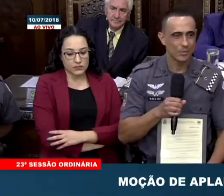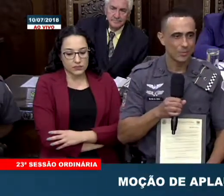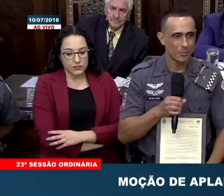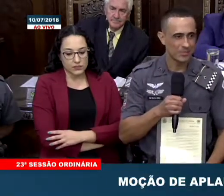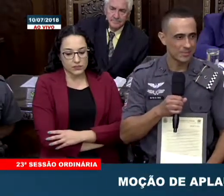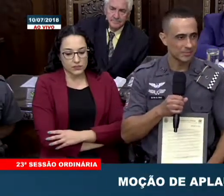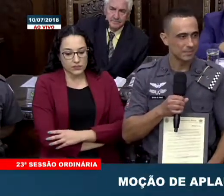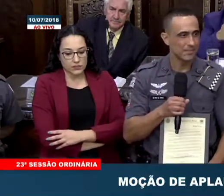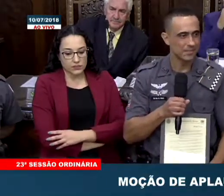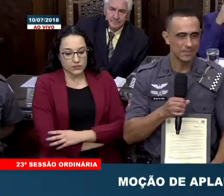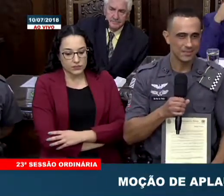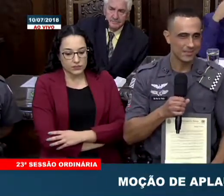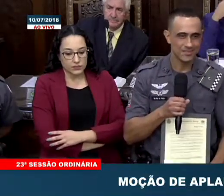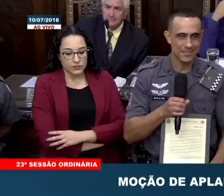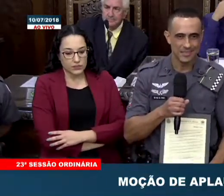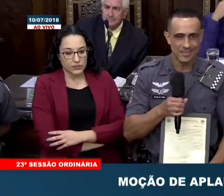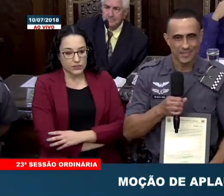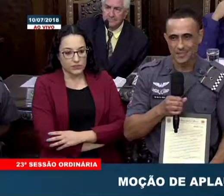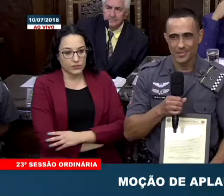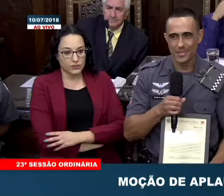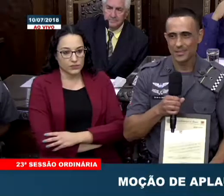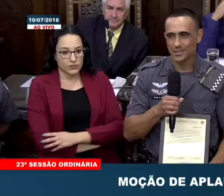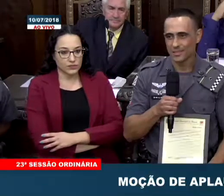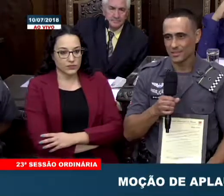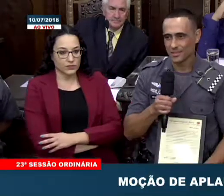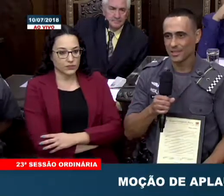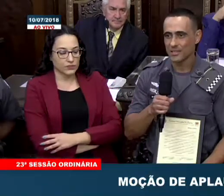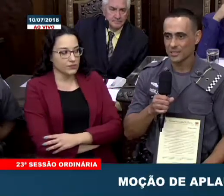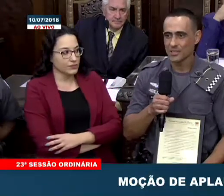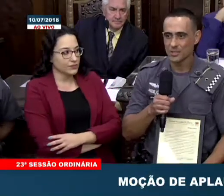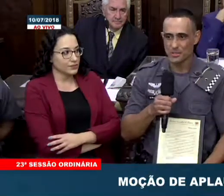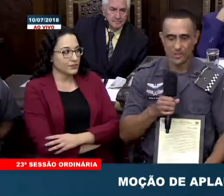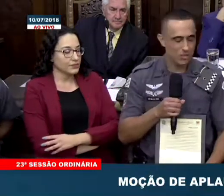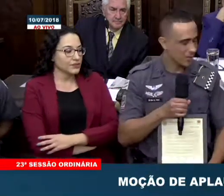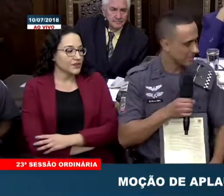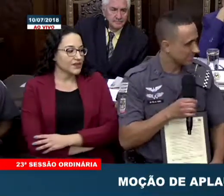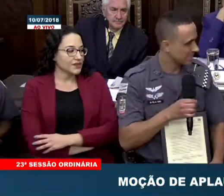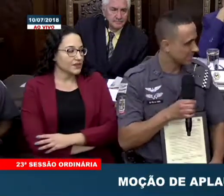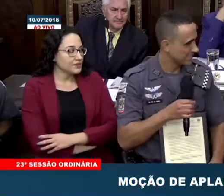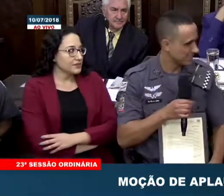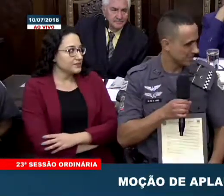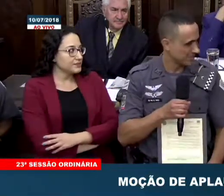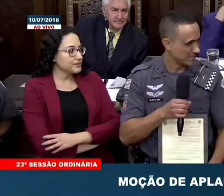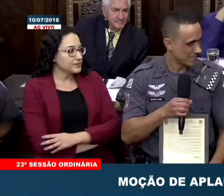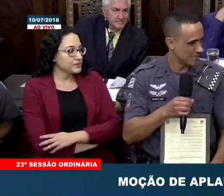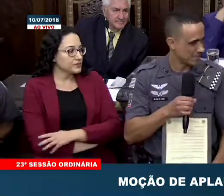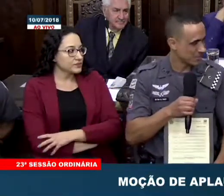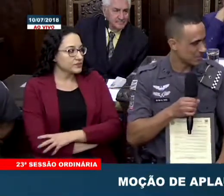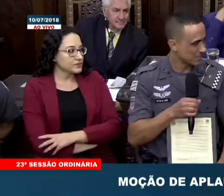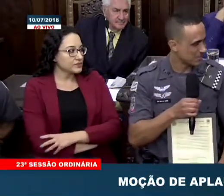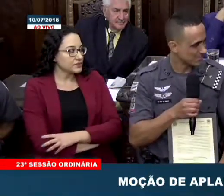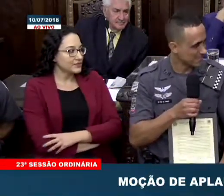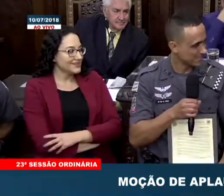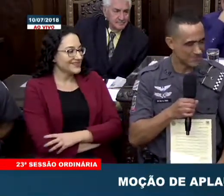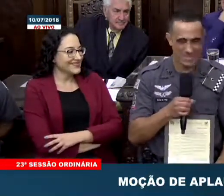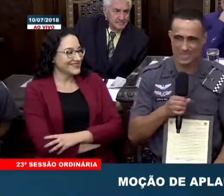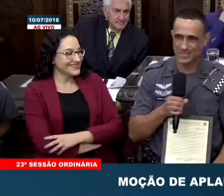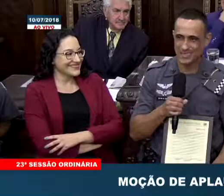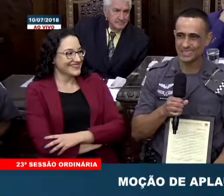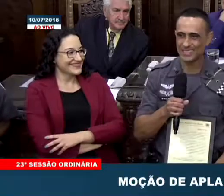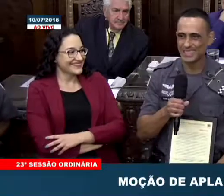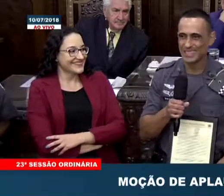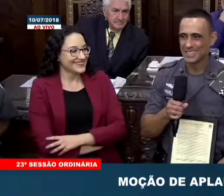da companhia. E não tem, agradeço a Deus também pelos pais, né, que me deram educação, respeito,